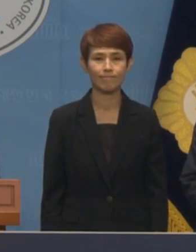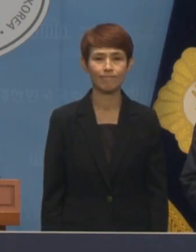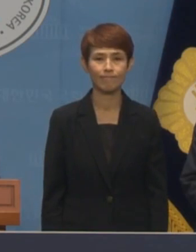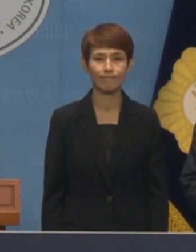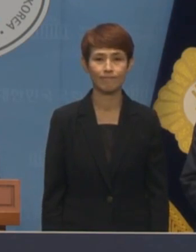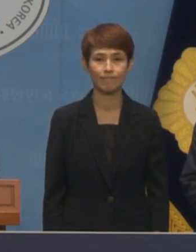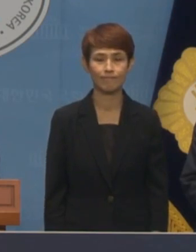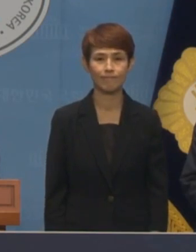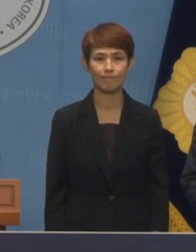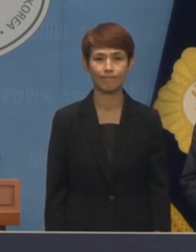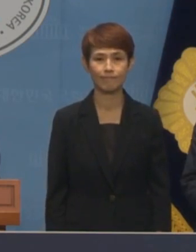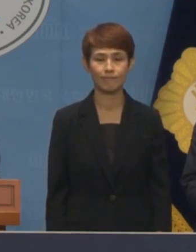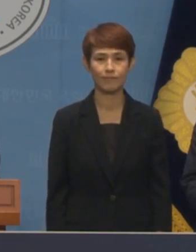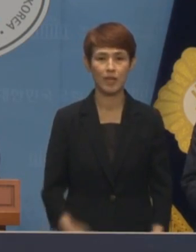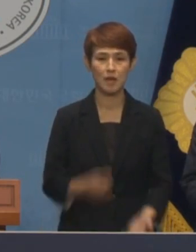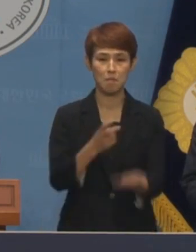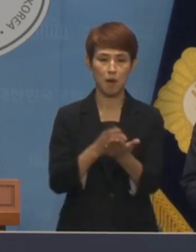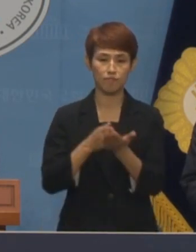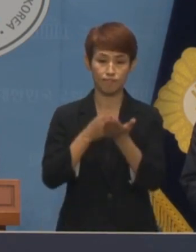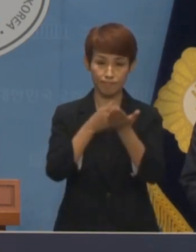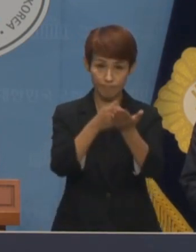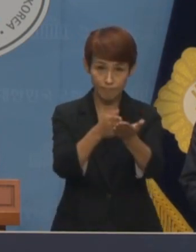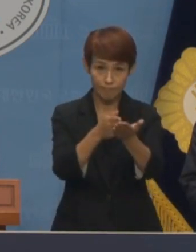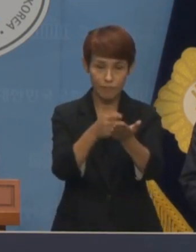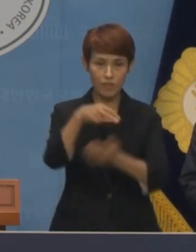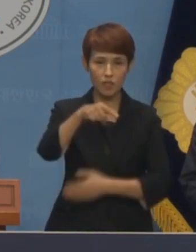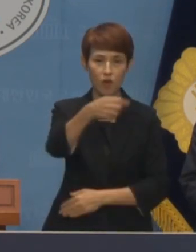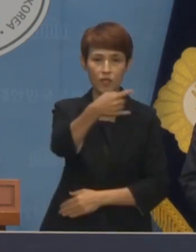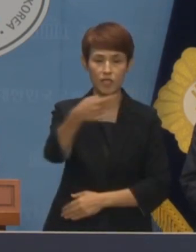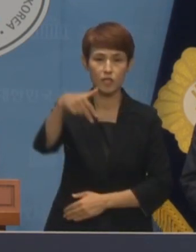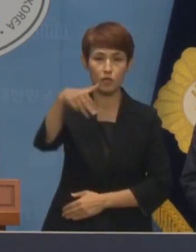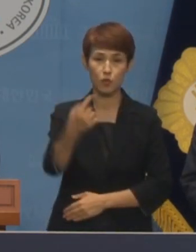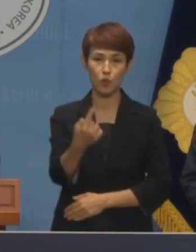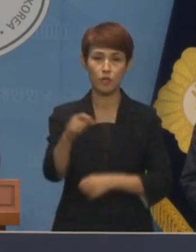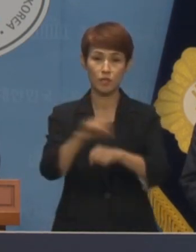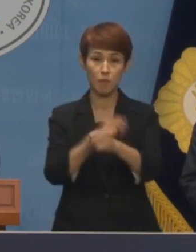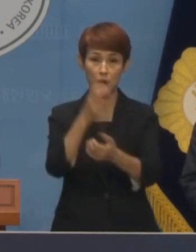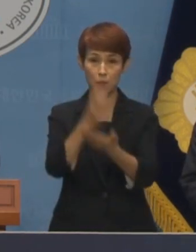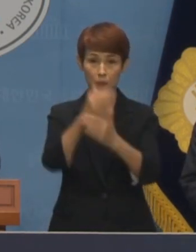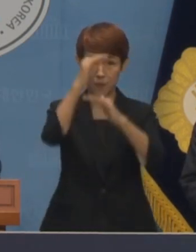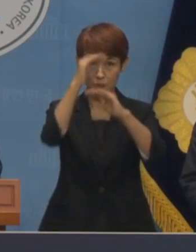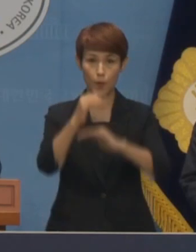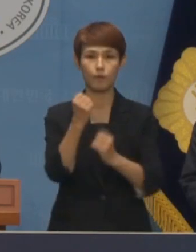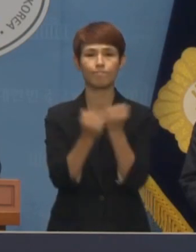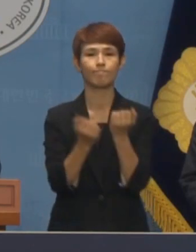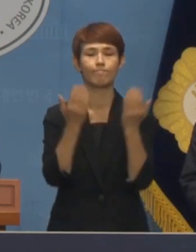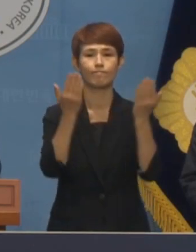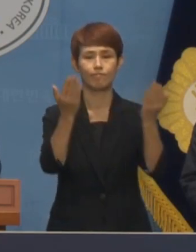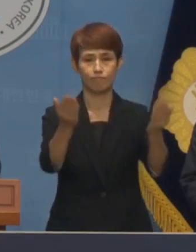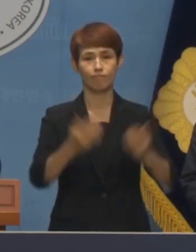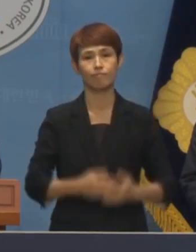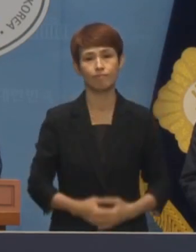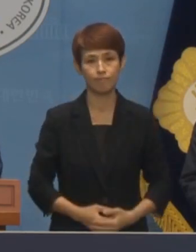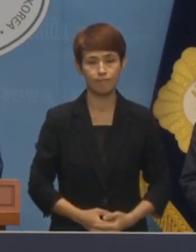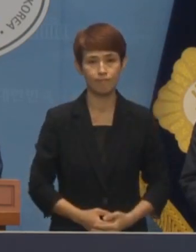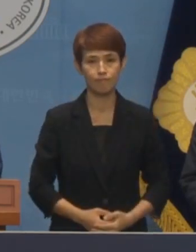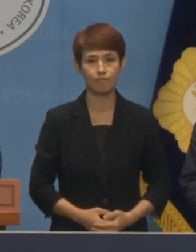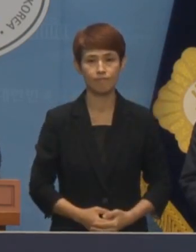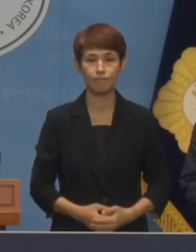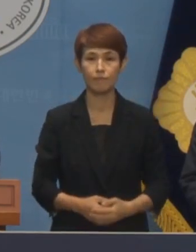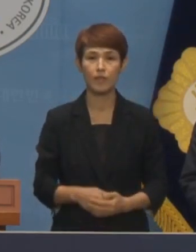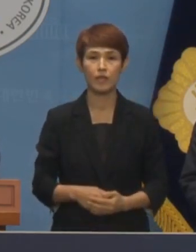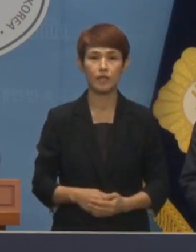기자회견문 낭독에 앞서 입법을 추진하고 있는 서희초 특별법 법안의 주요 내용을 설명드리도록 하겠습니다.